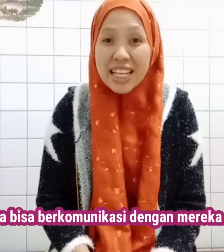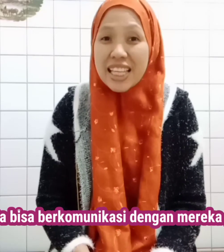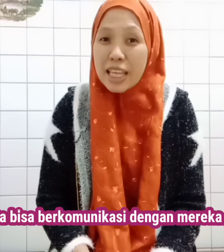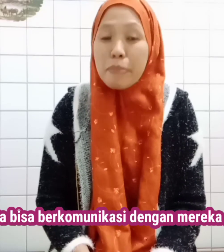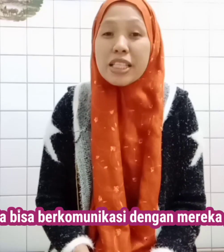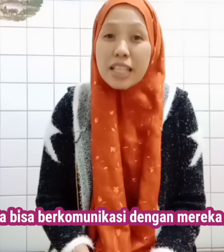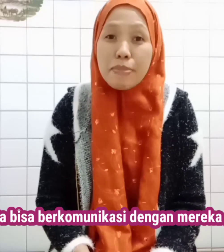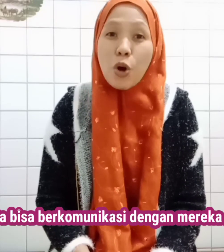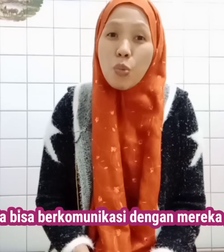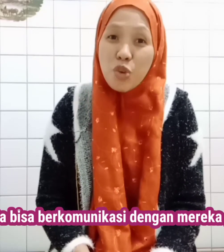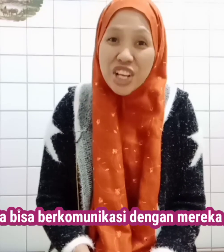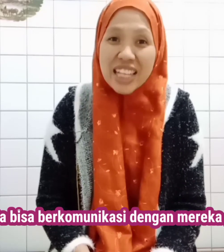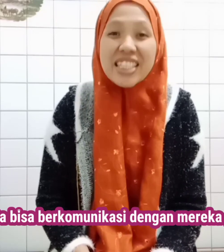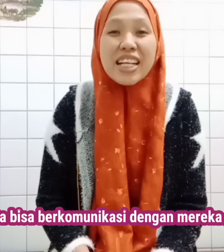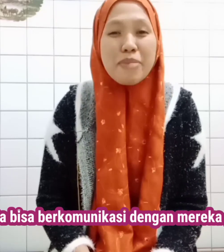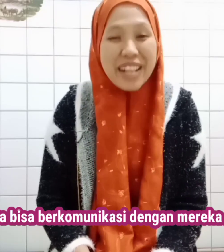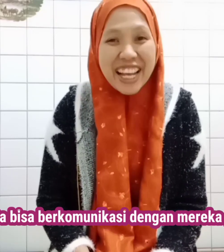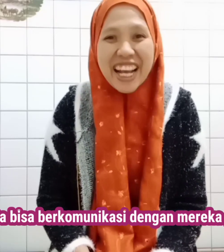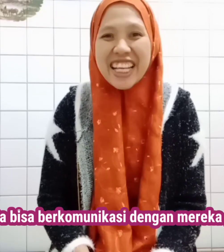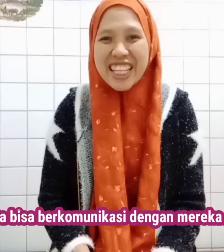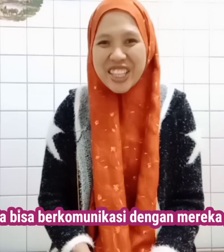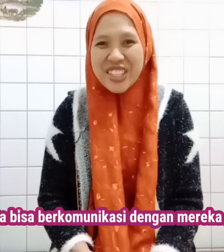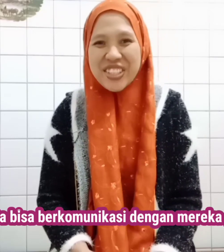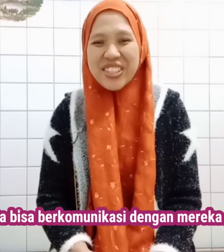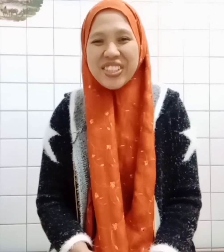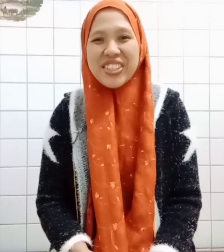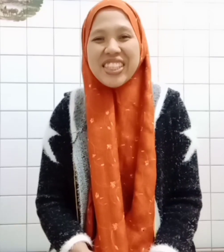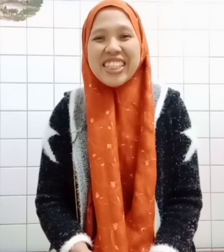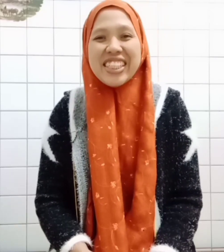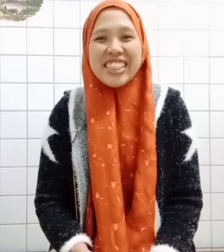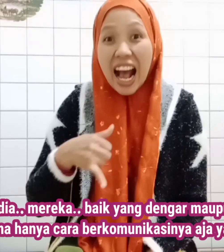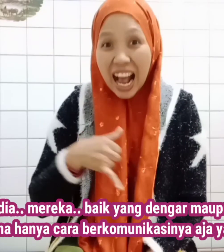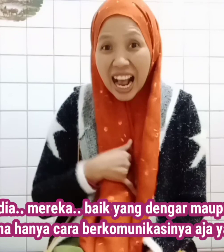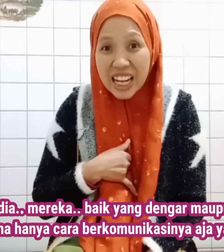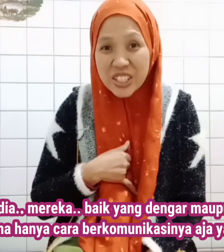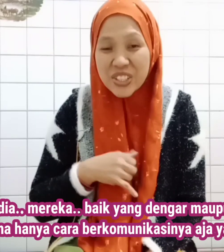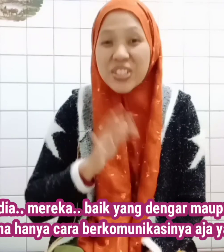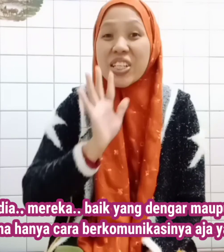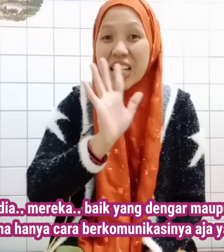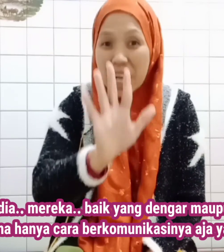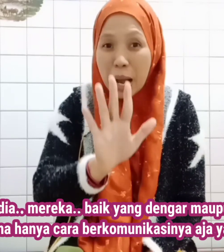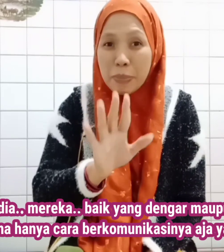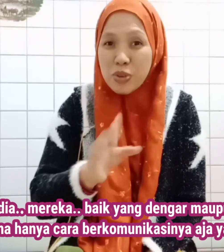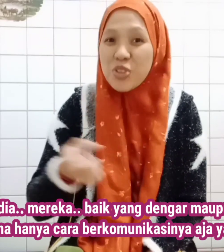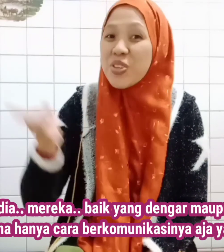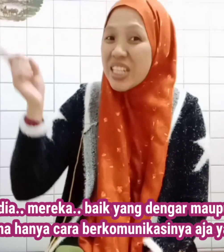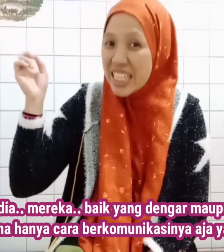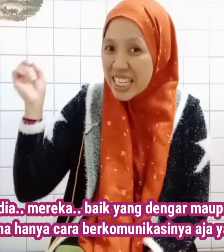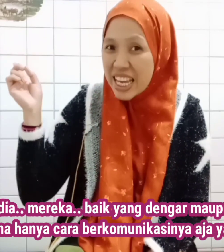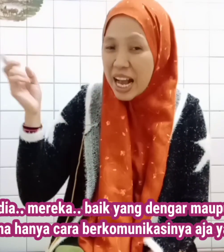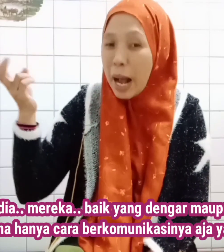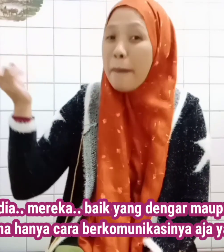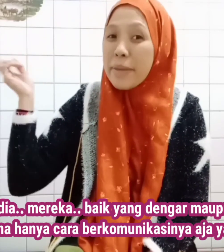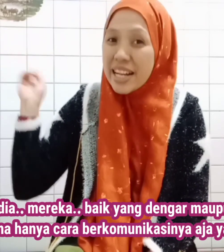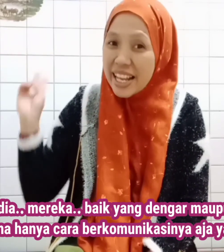kita bisa berkomunikasi dengan mereka gitu. Aku, kamu, dia,